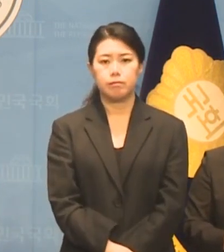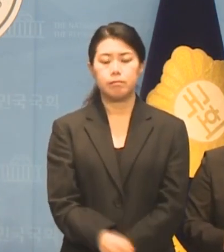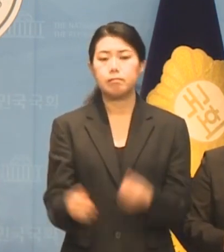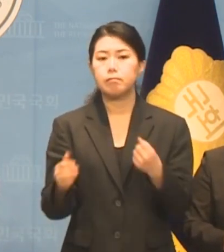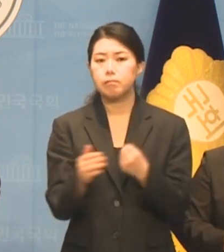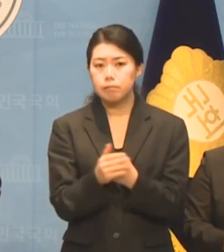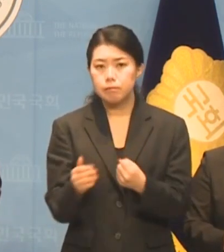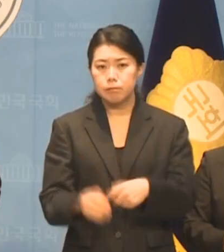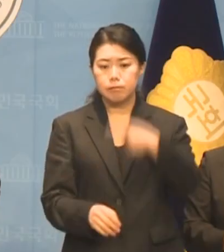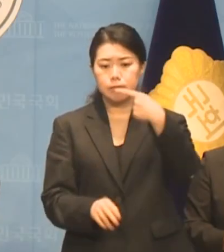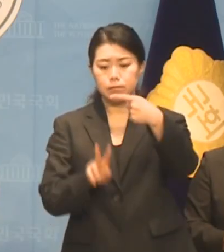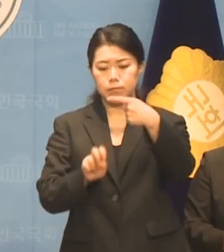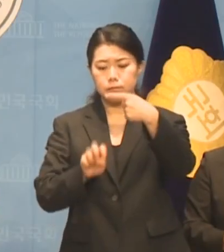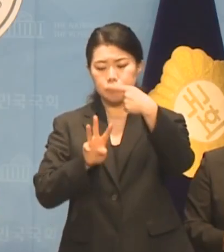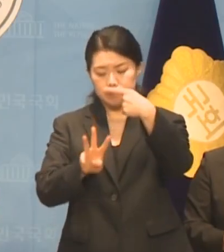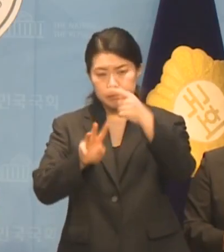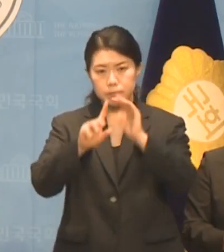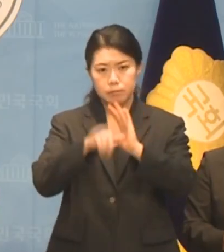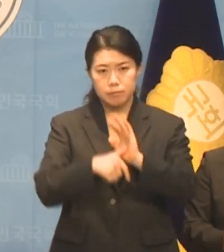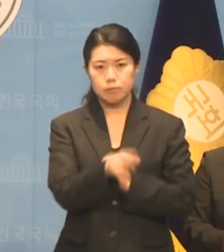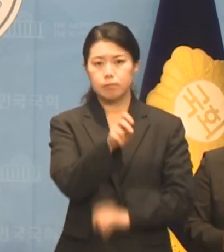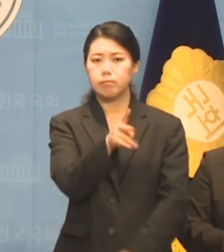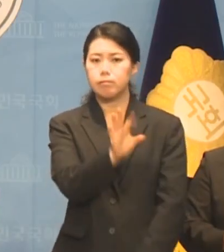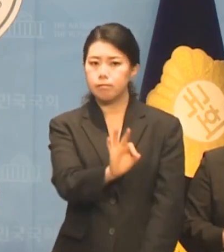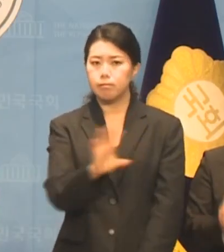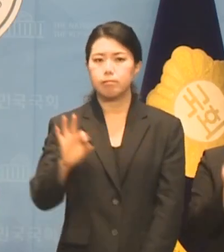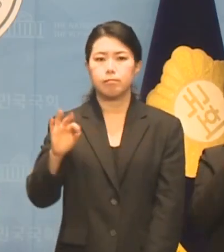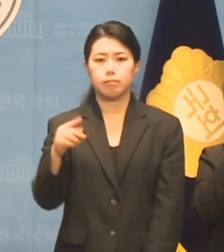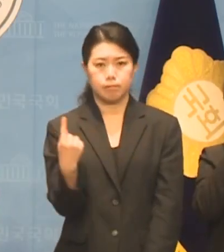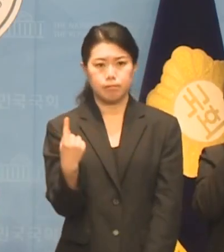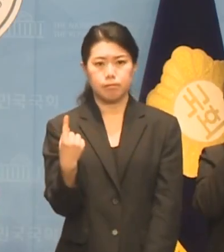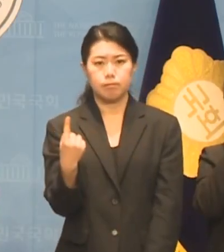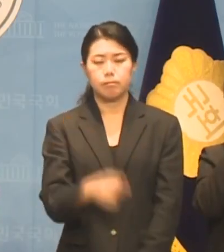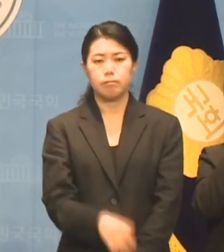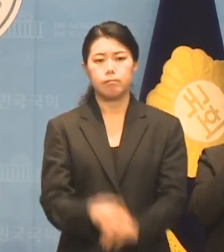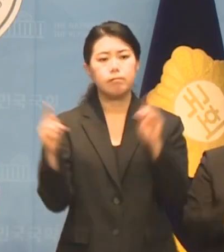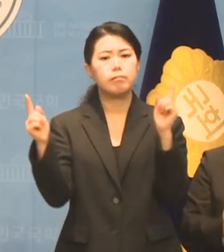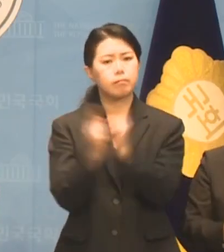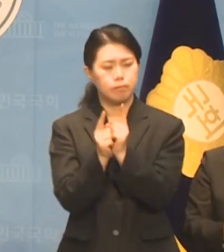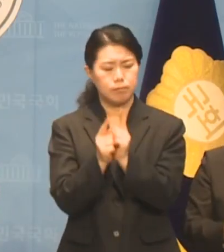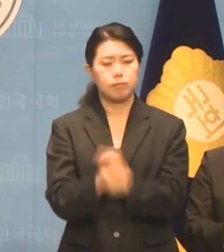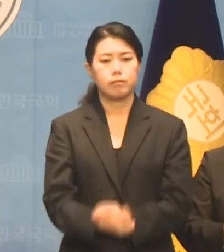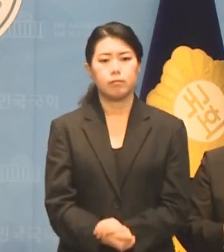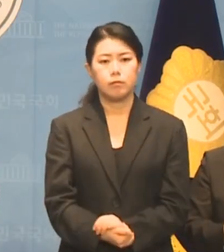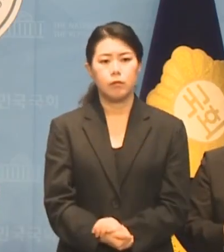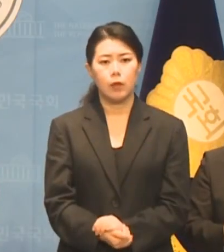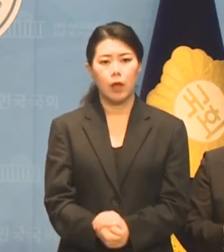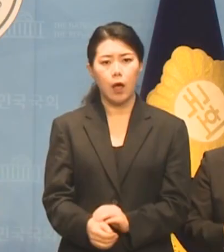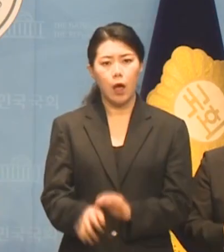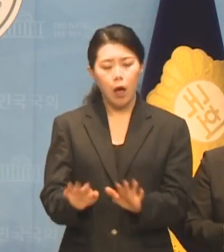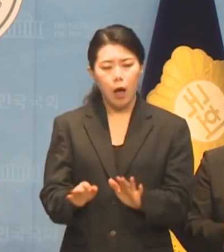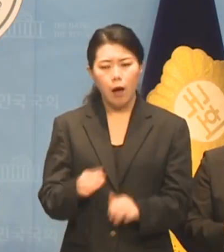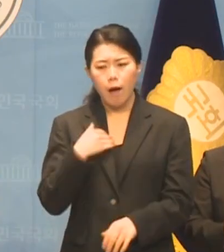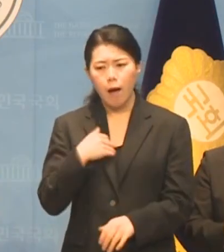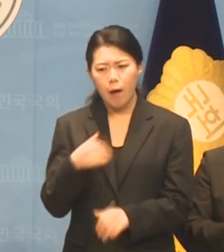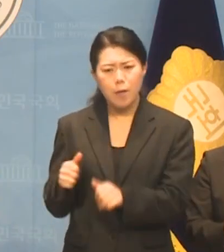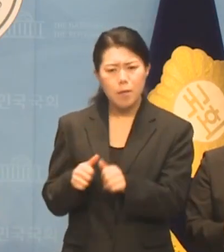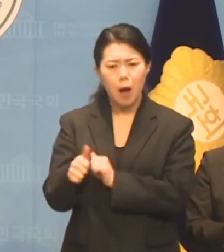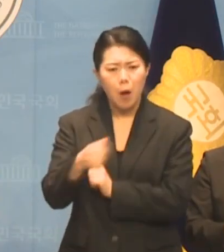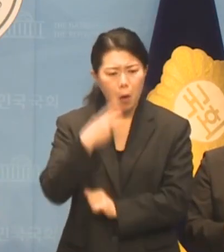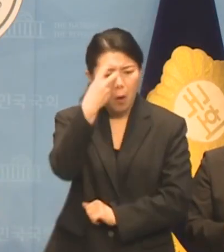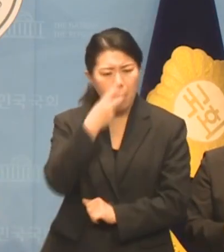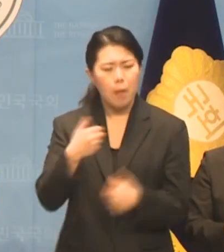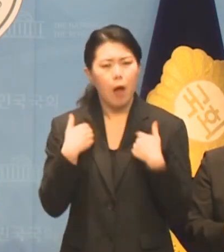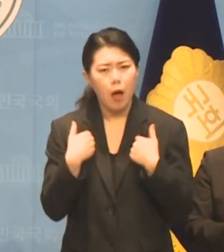그래서 1월 23일에 명태균 씨와 오세훈 시장이 만났고 이기는 조사가 필요하다는